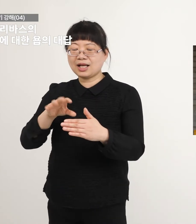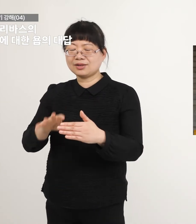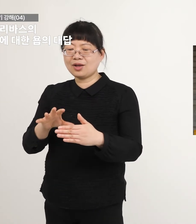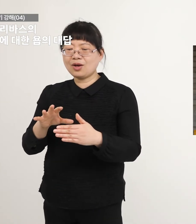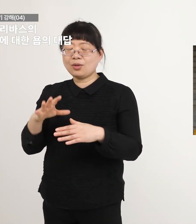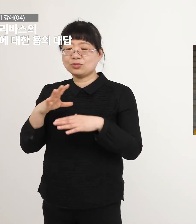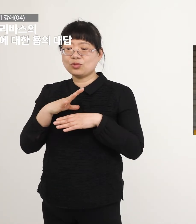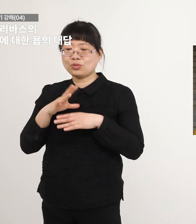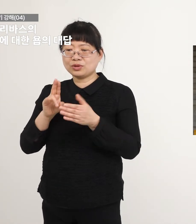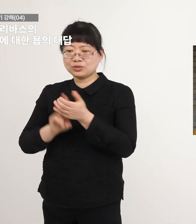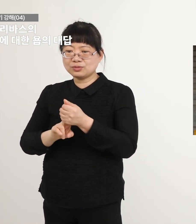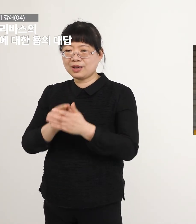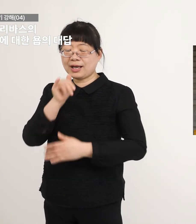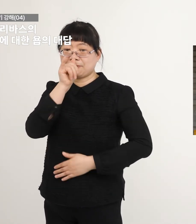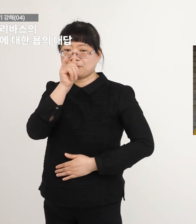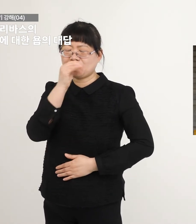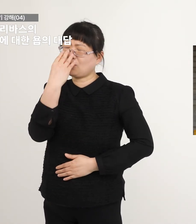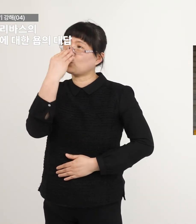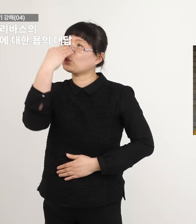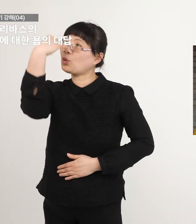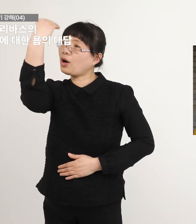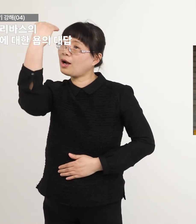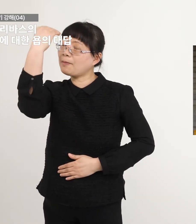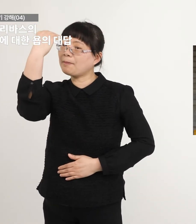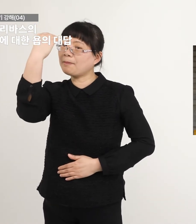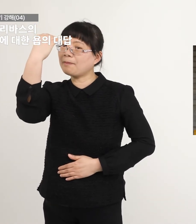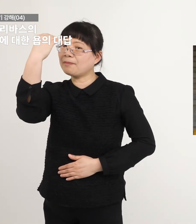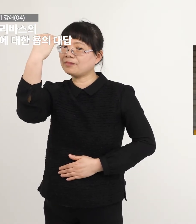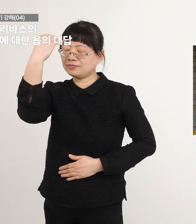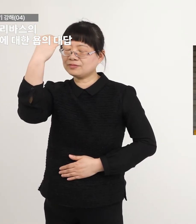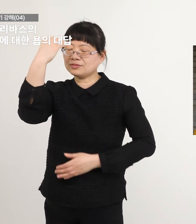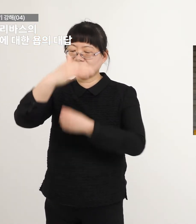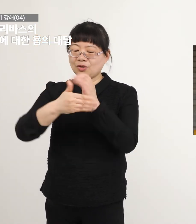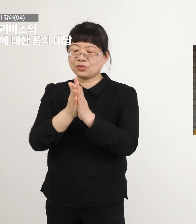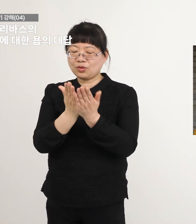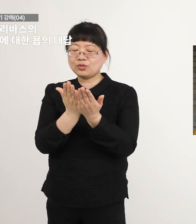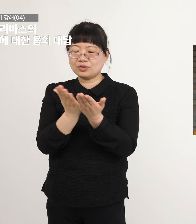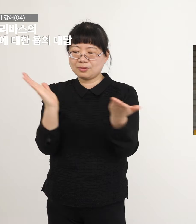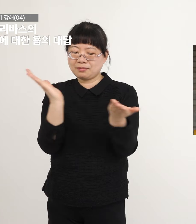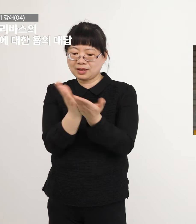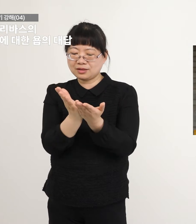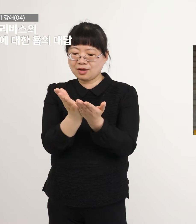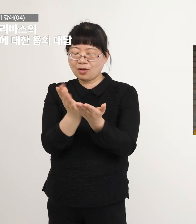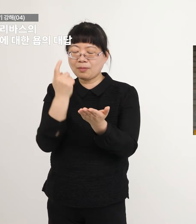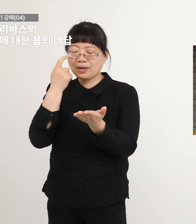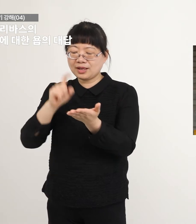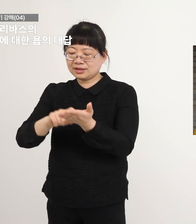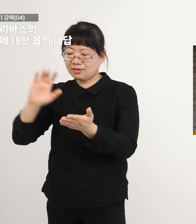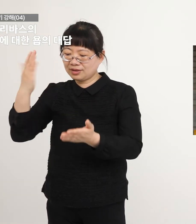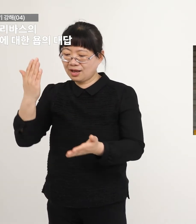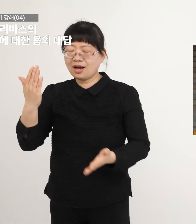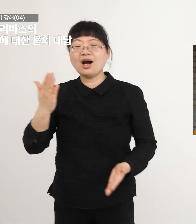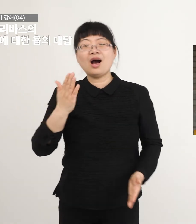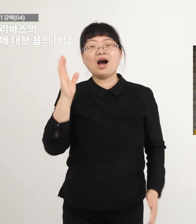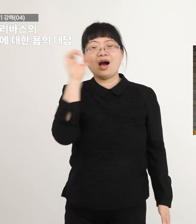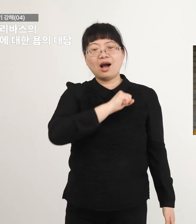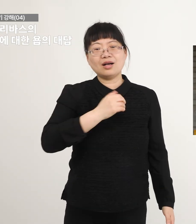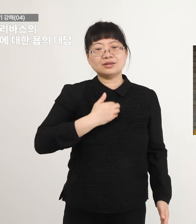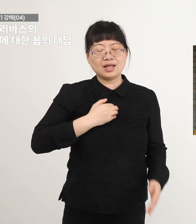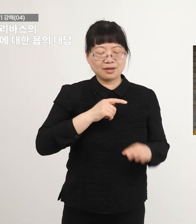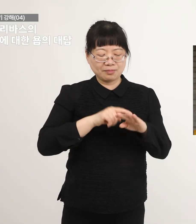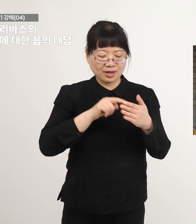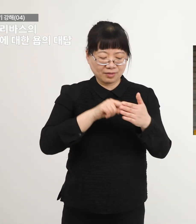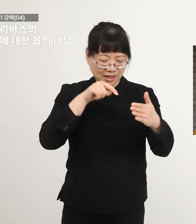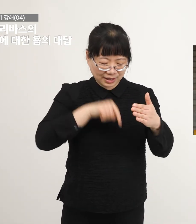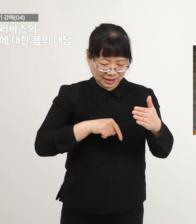웅크리고 있던 그런 교만들을 성경은 드러내는 거죠. 아, 내 안에도 이런 모습이